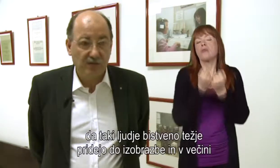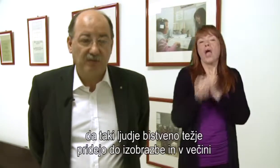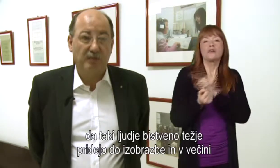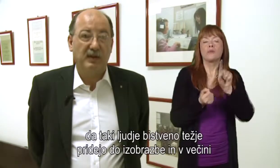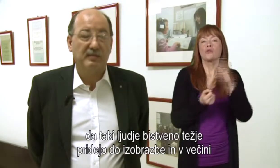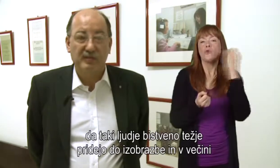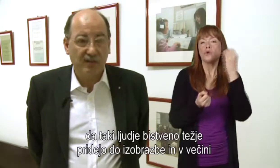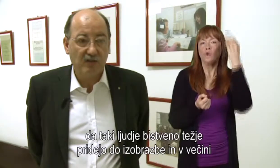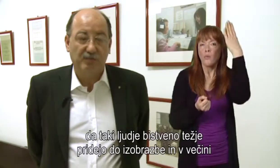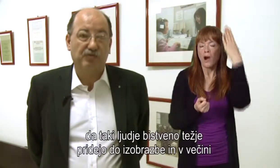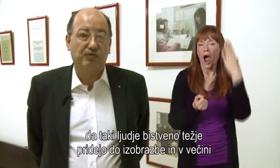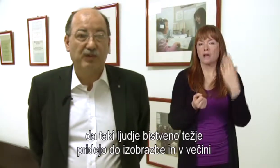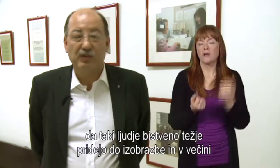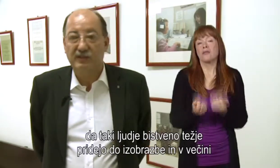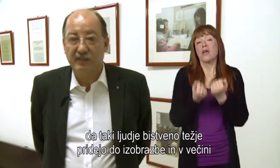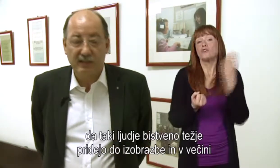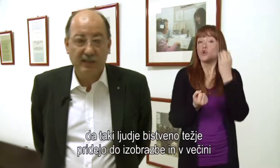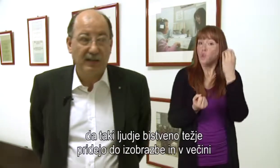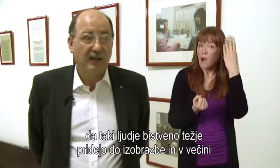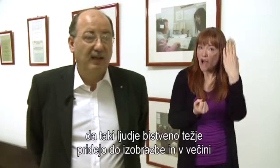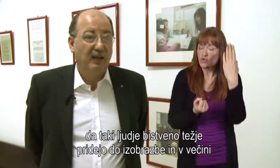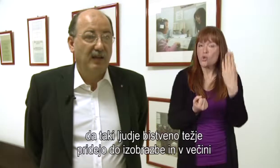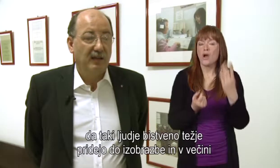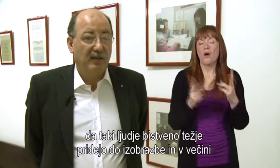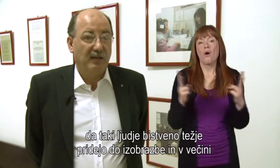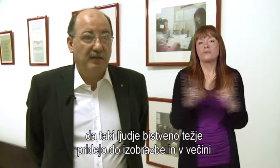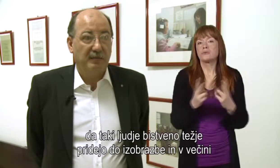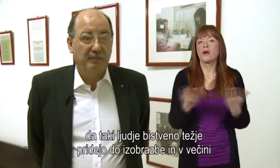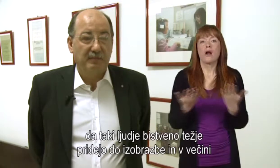pridejo do izobrazbe, se izobražujejo in skratka